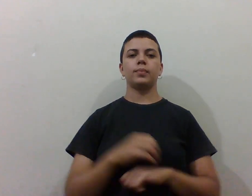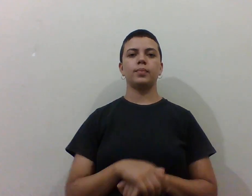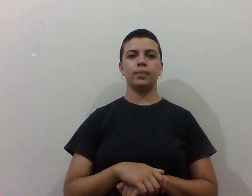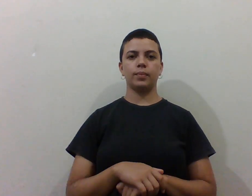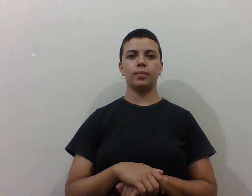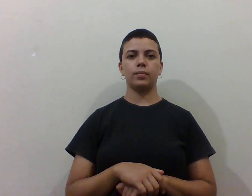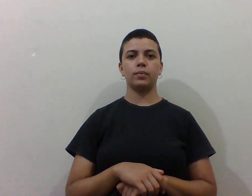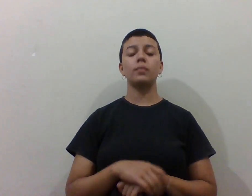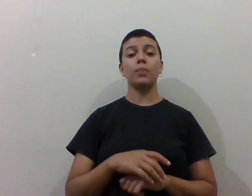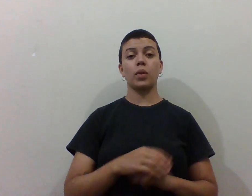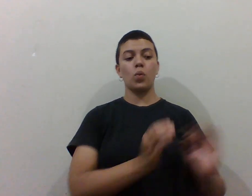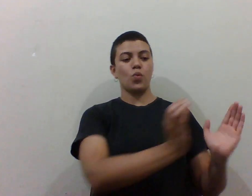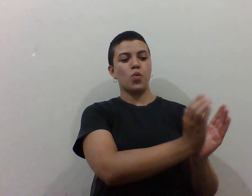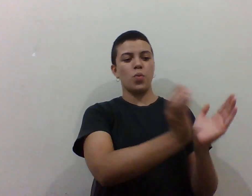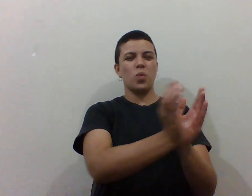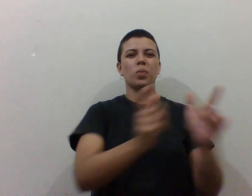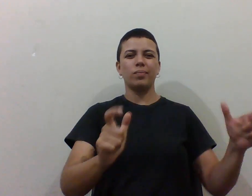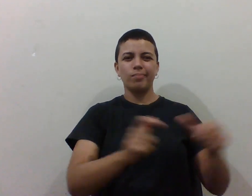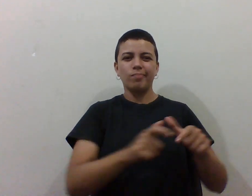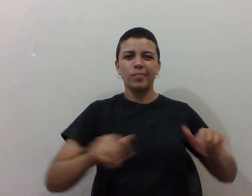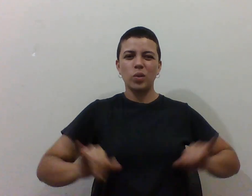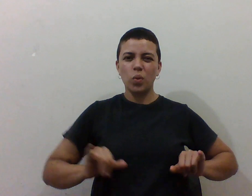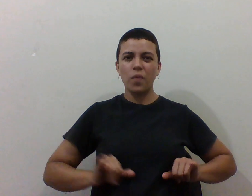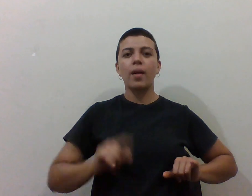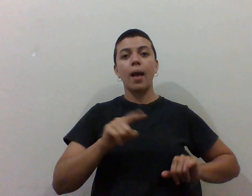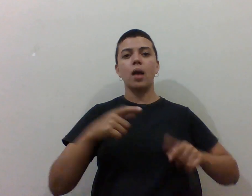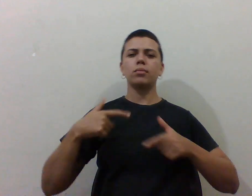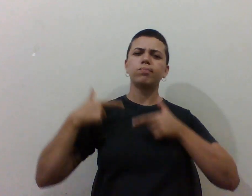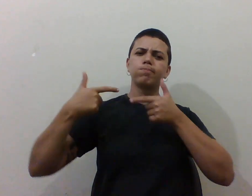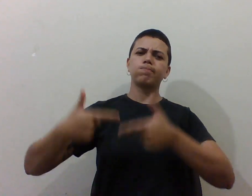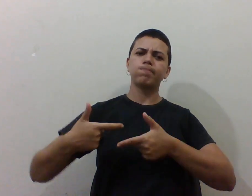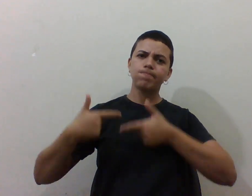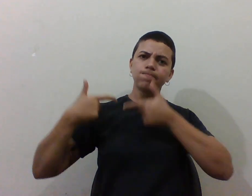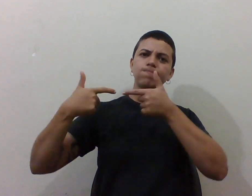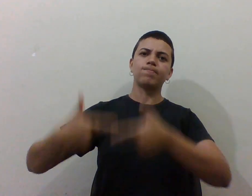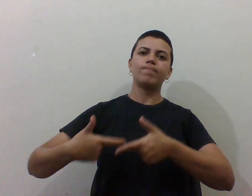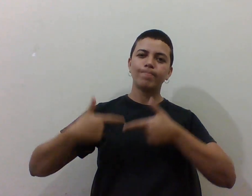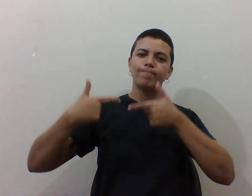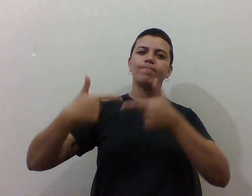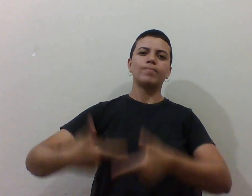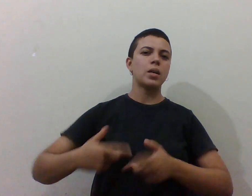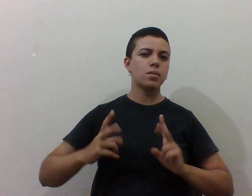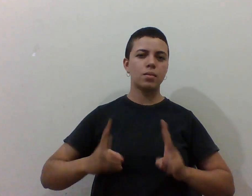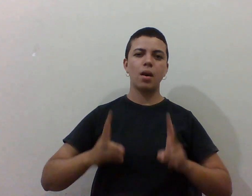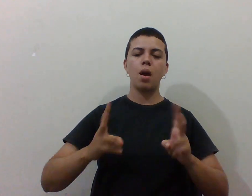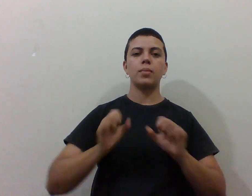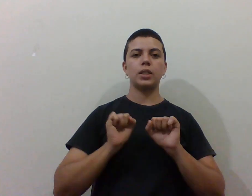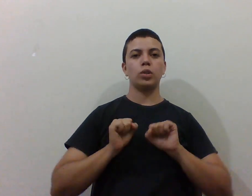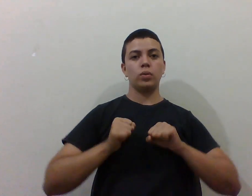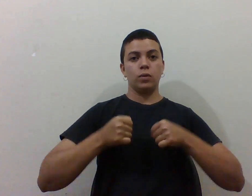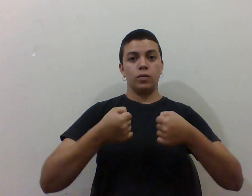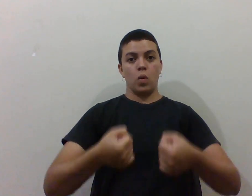reconhecimento de direitos é uma dialética que envolve muita luta, muito esforço e articulação